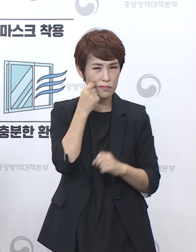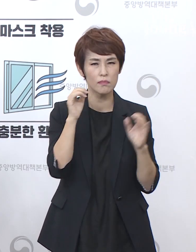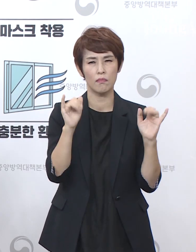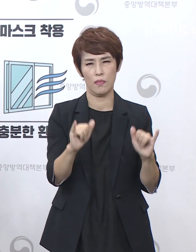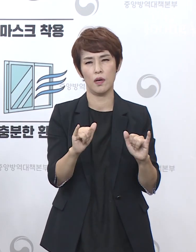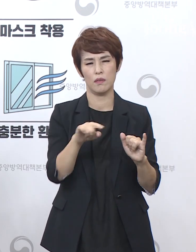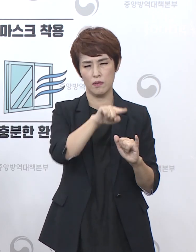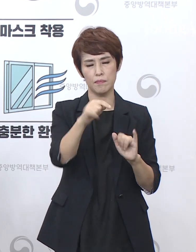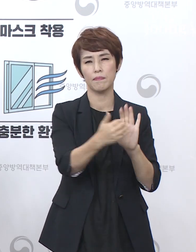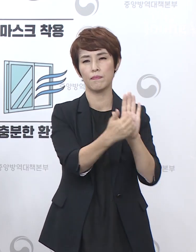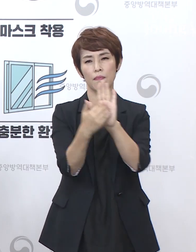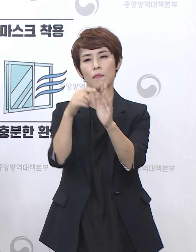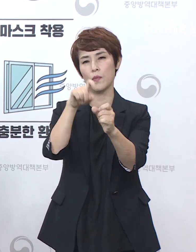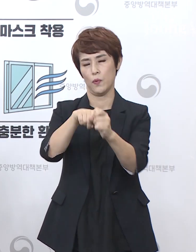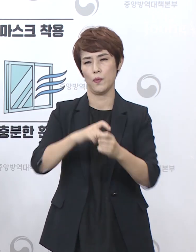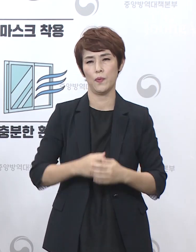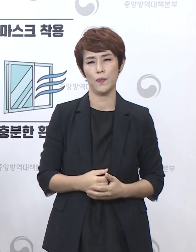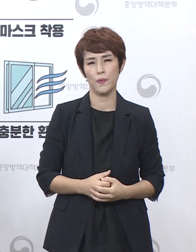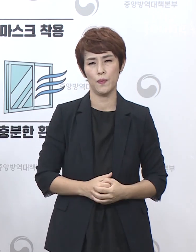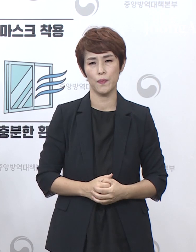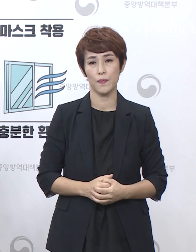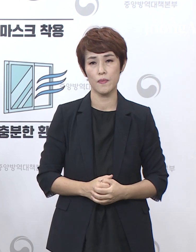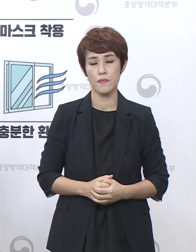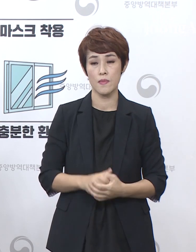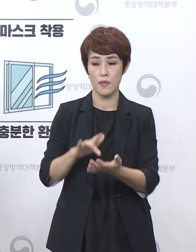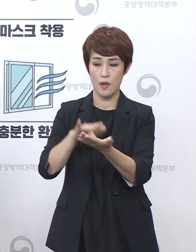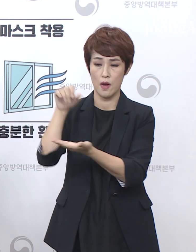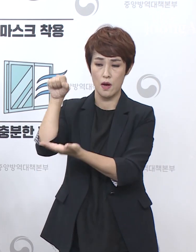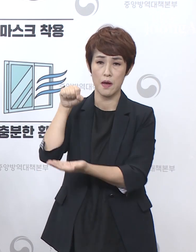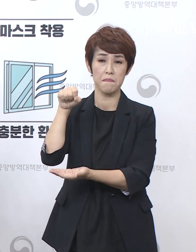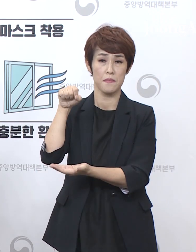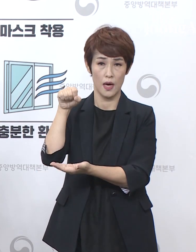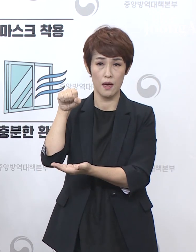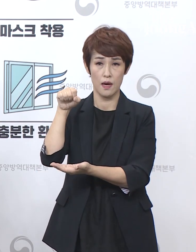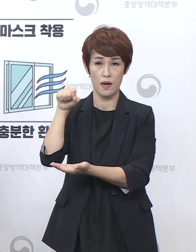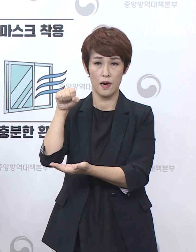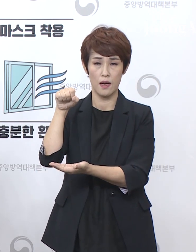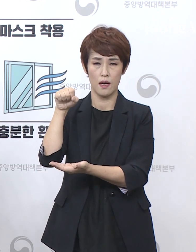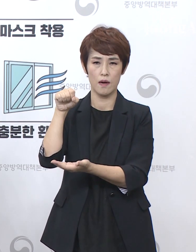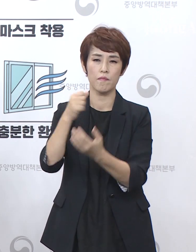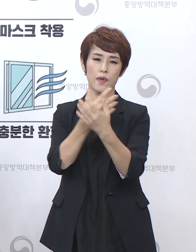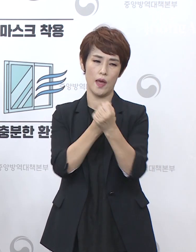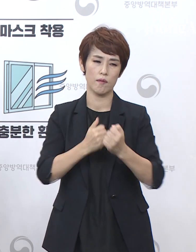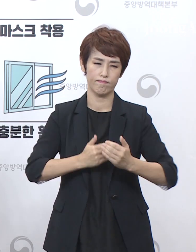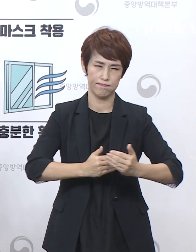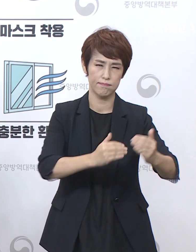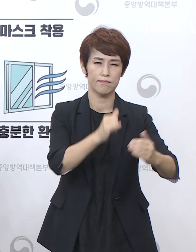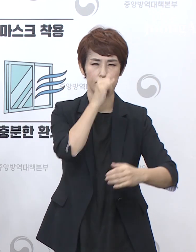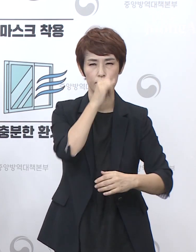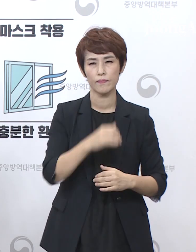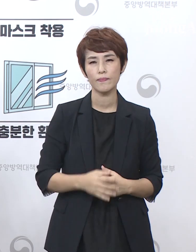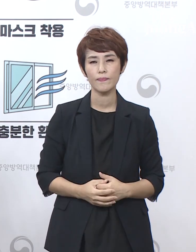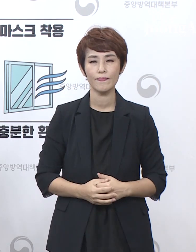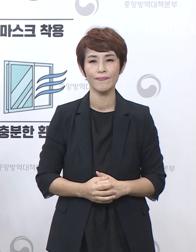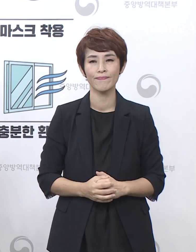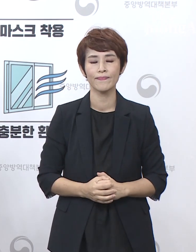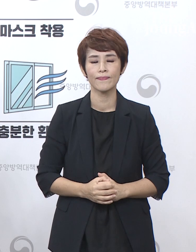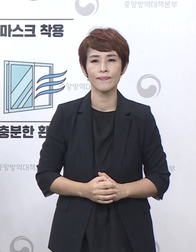좀 방지하기 위해서 확보된 물량에 대해서만 예약을 진행했다는 말씀 한 번 더